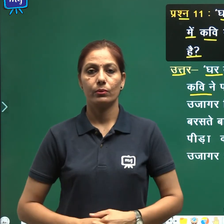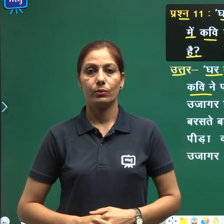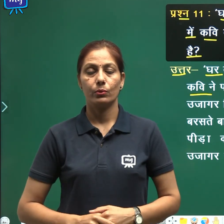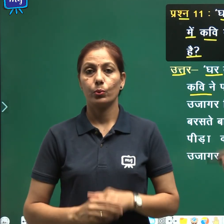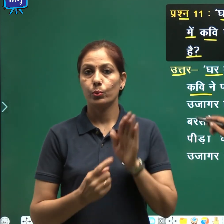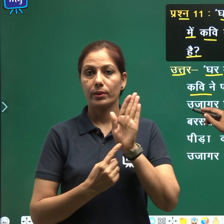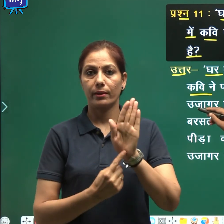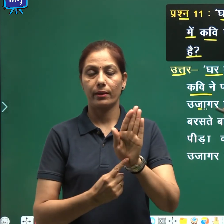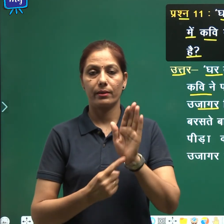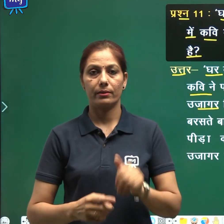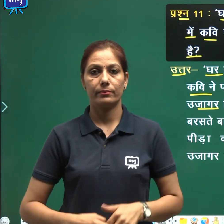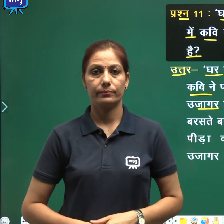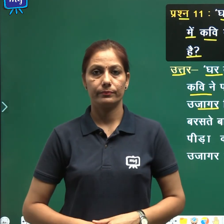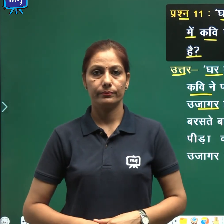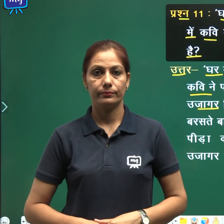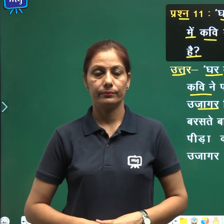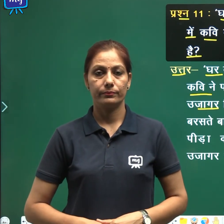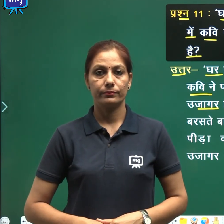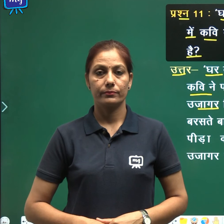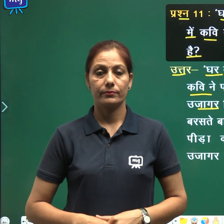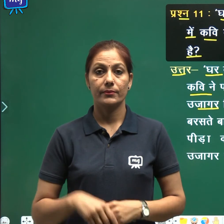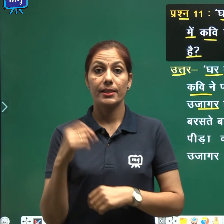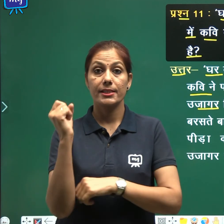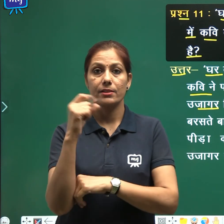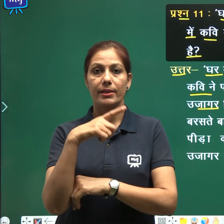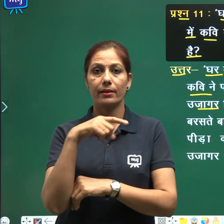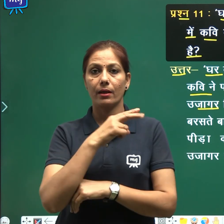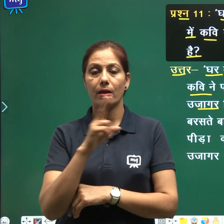उजागर किया है। सावन में